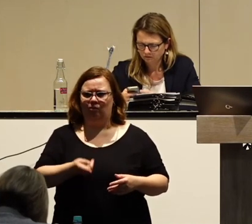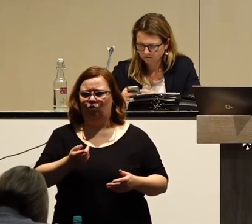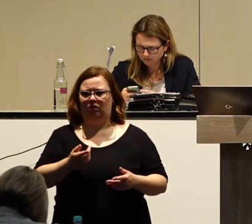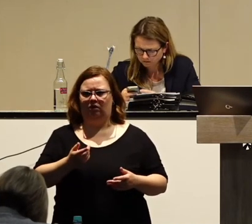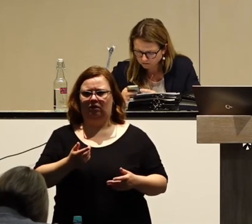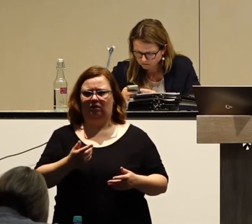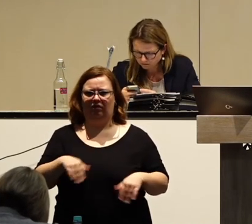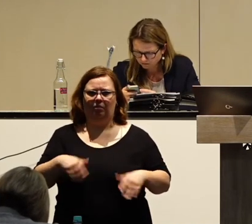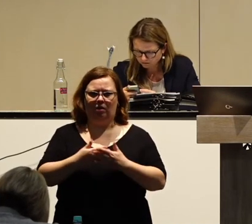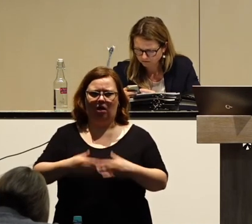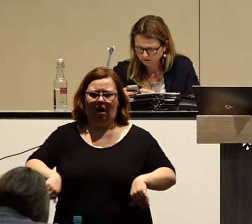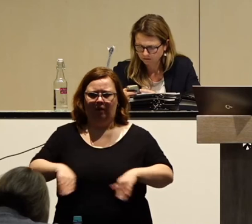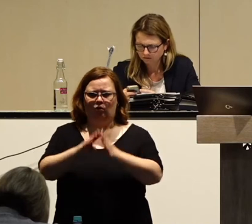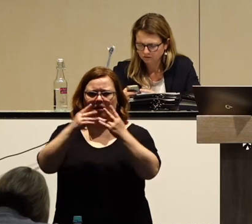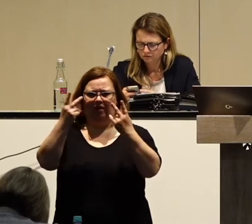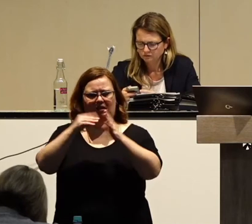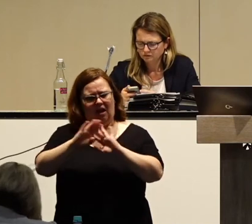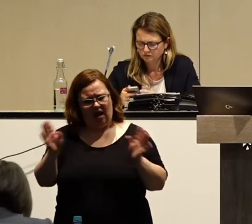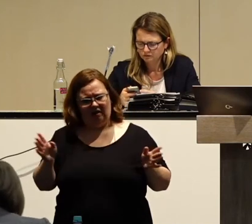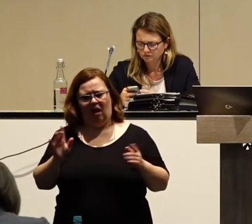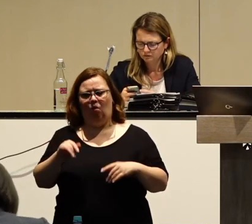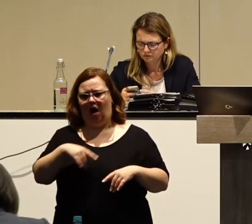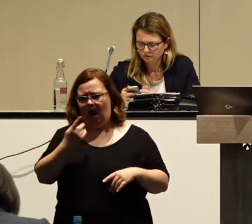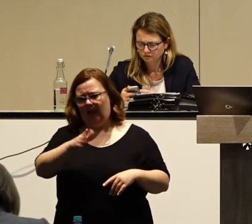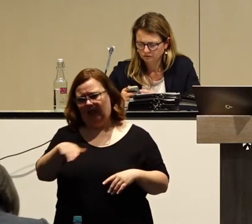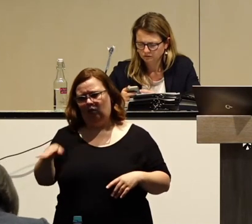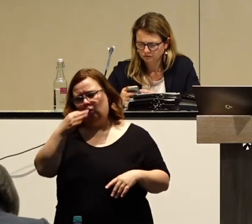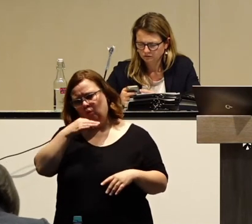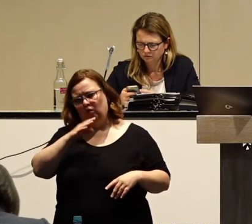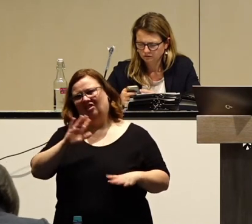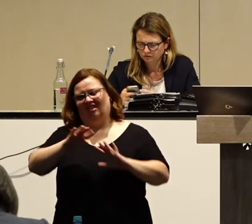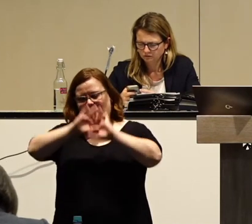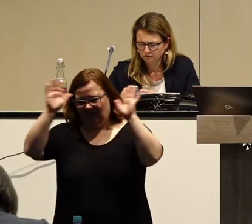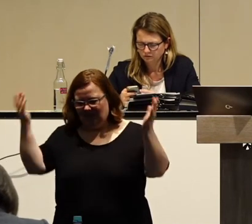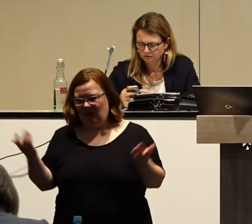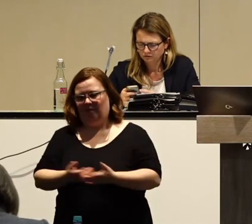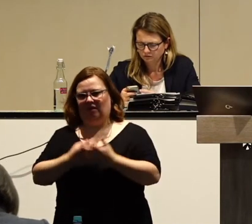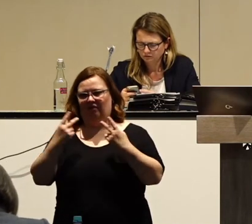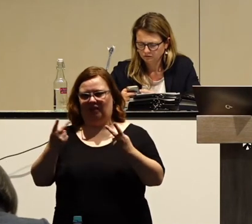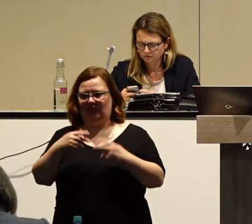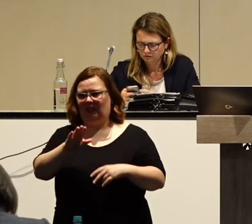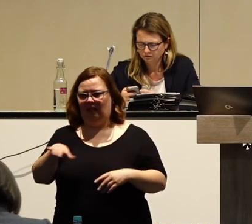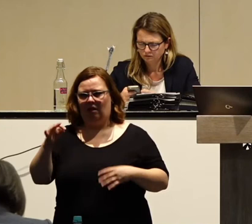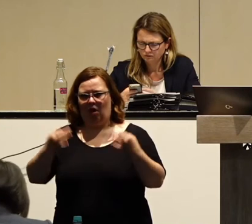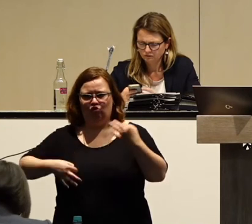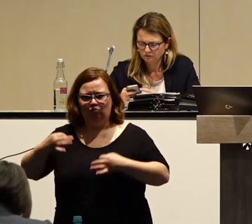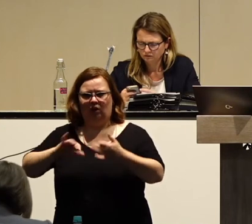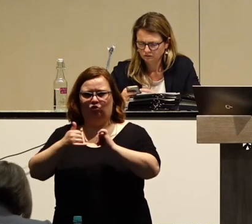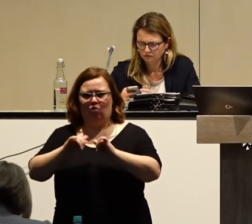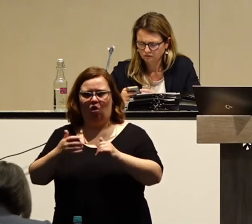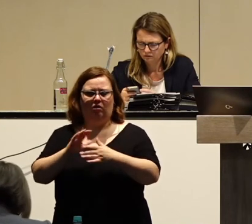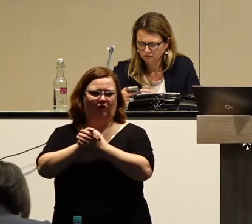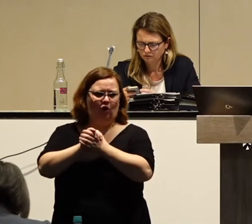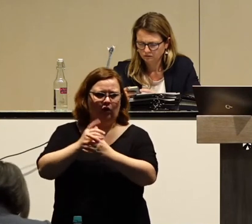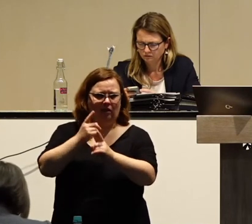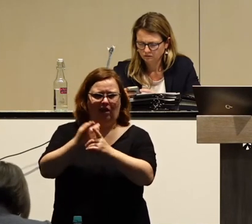dass nur die Abiturienten wichtig sind, sondern es ist wichtig, sozusagen die Kinder und Jugendlichen in ihrer Ganzheit zu sehen. Kinder brauchen Spiel, Sport, Freunde